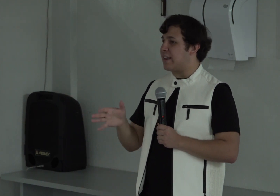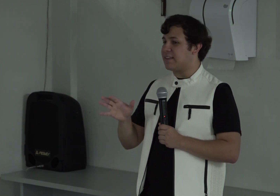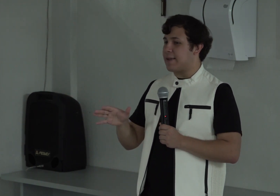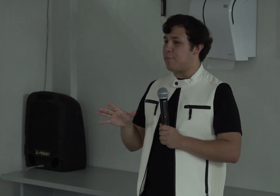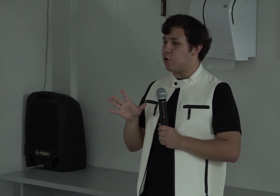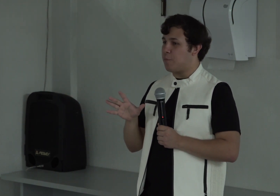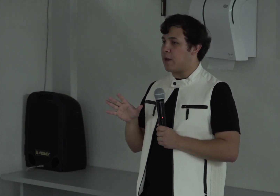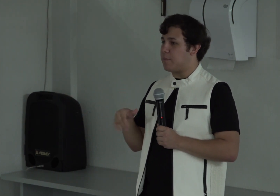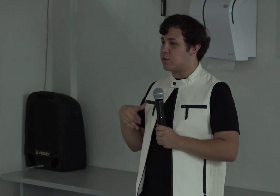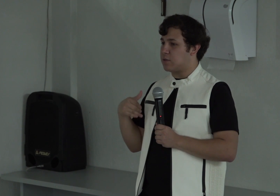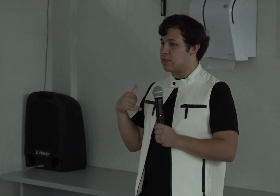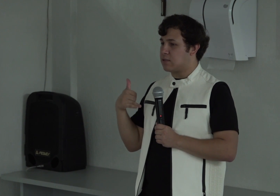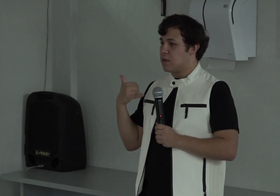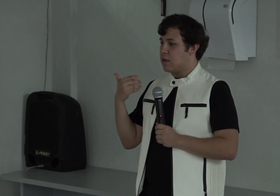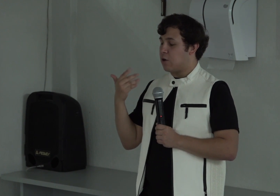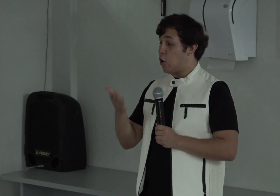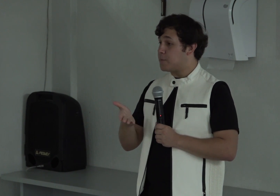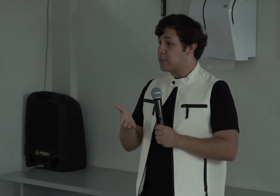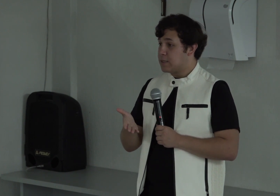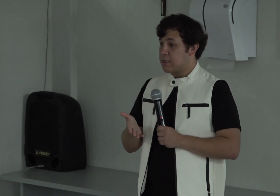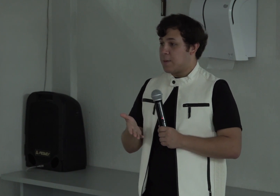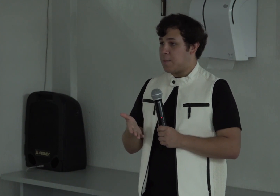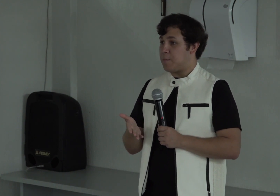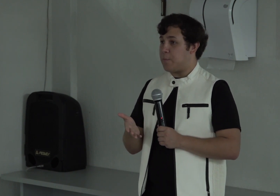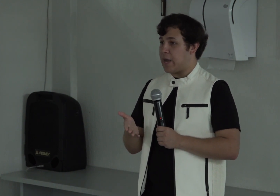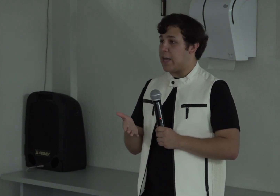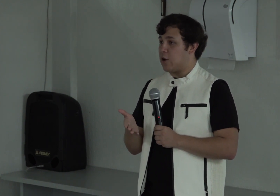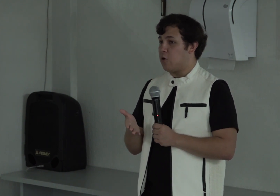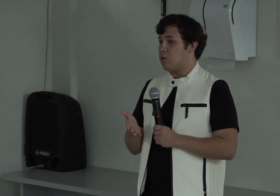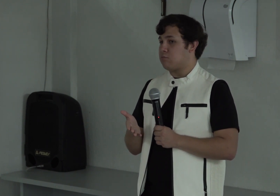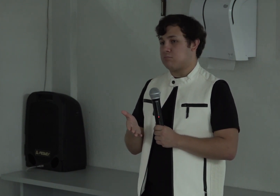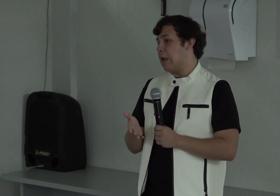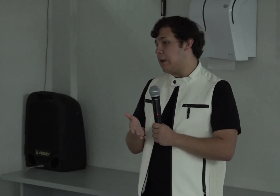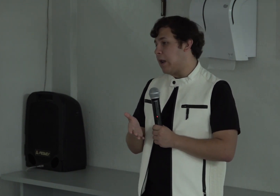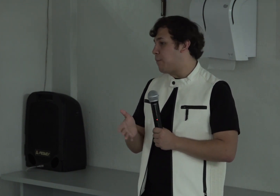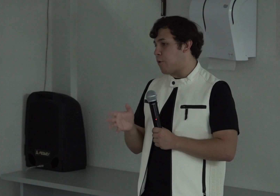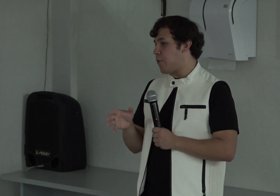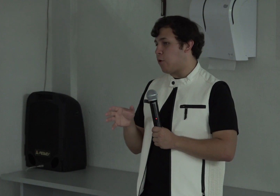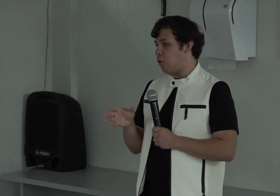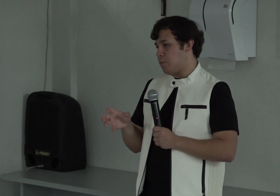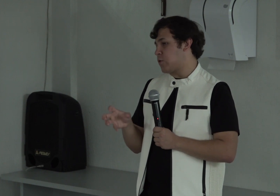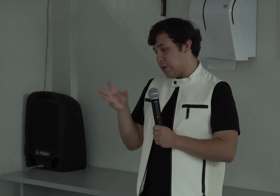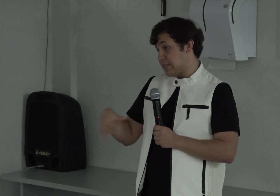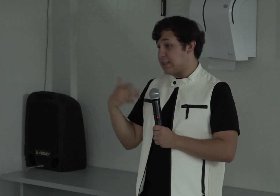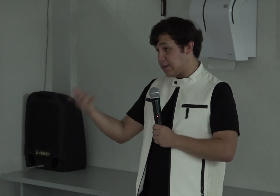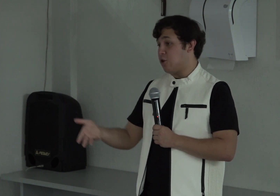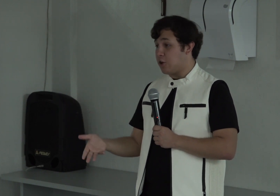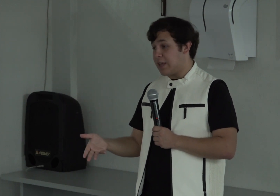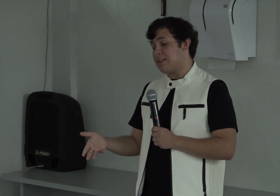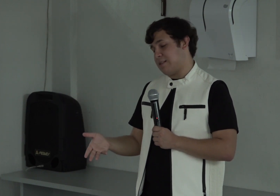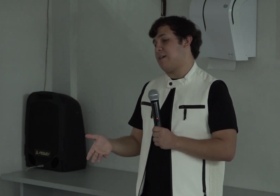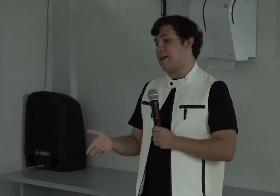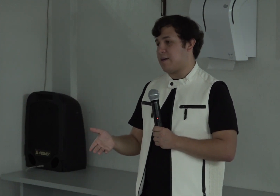de apoyo para personas HOPS, pero el propio HOPS con esta tecnología se va